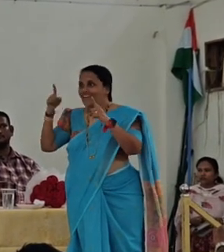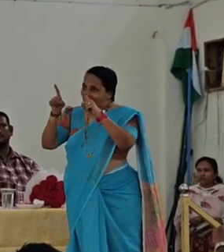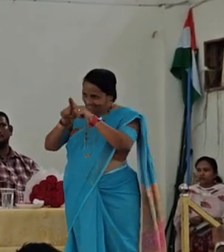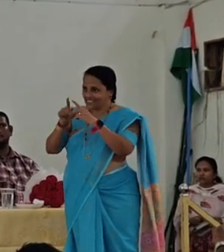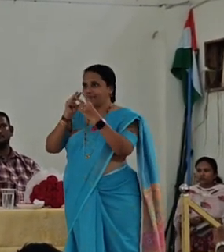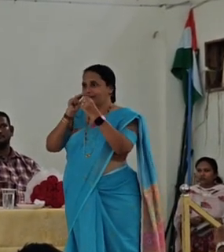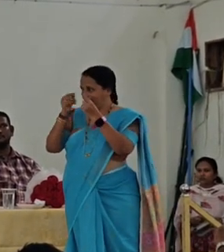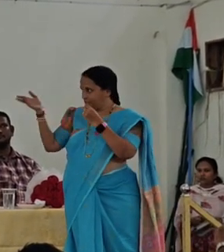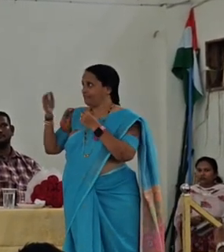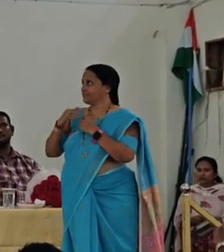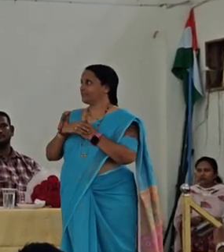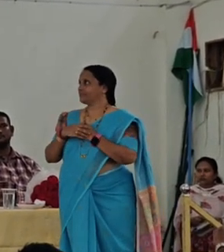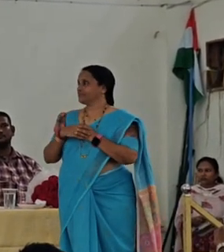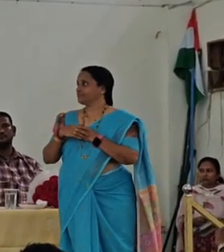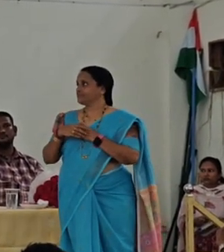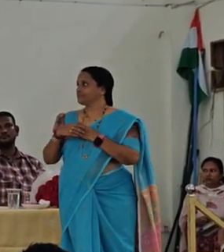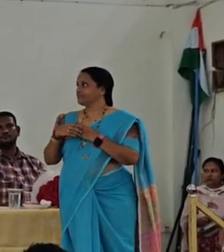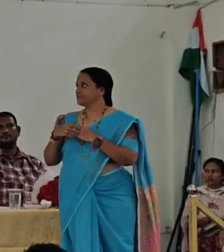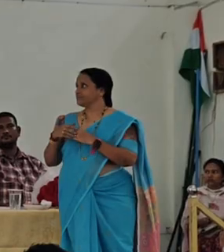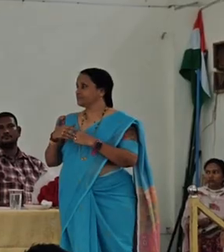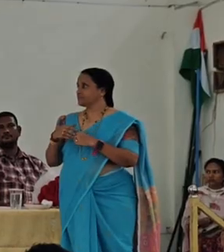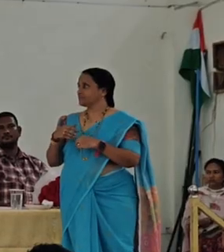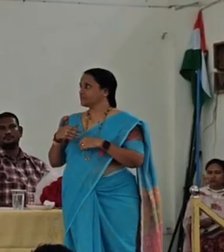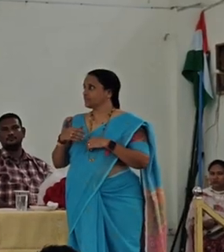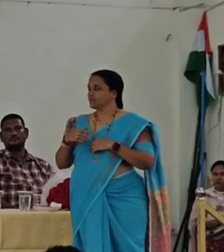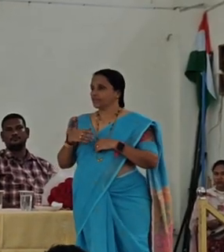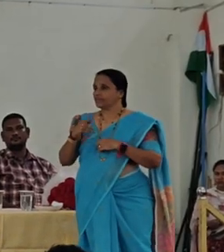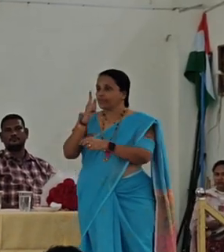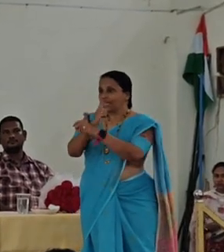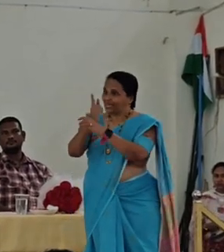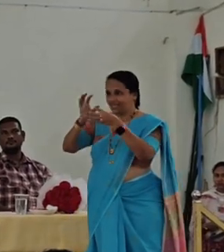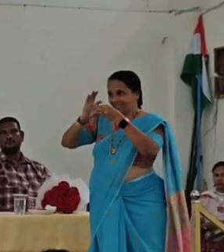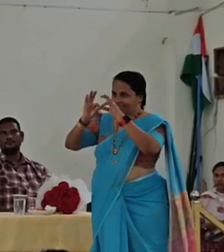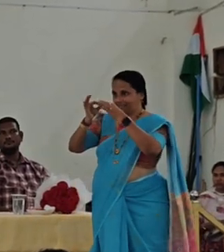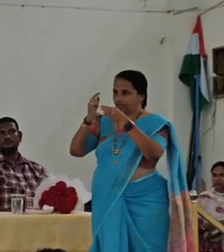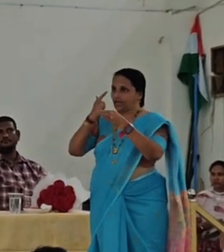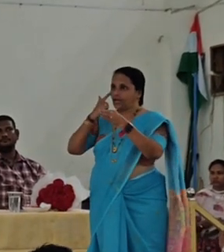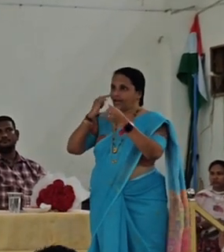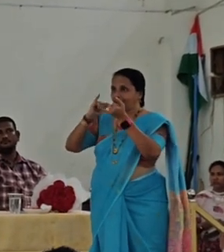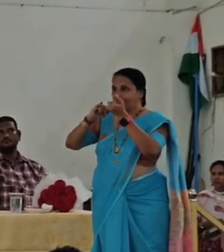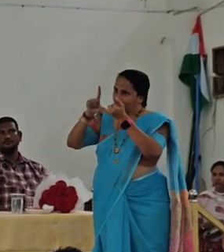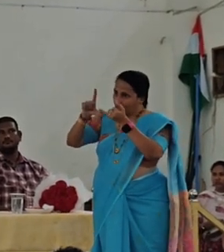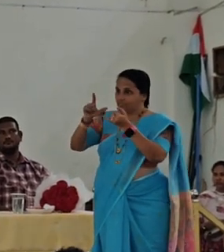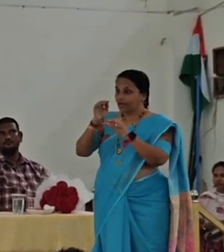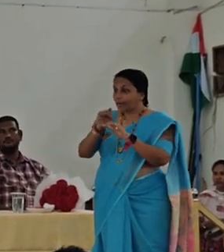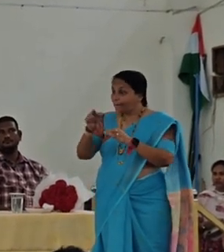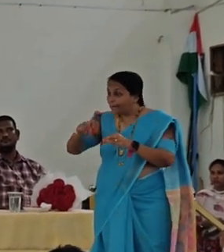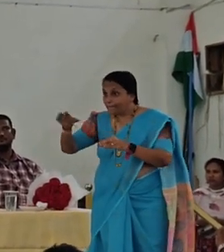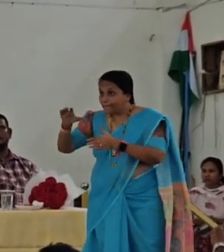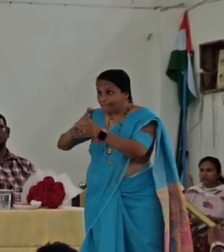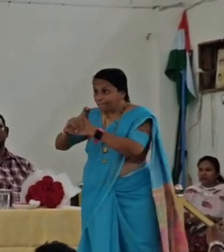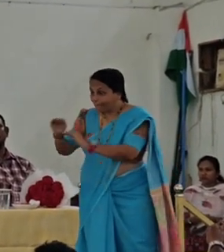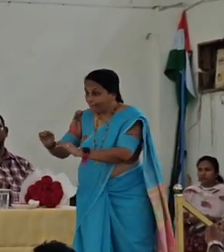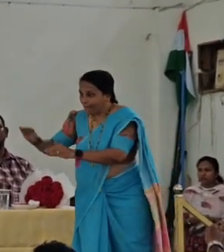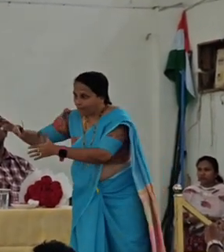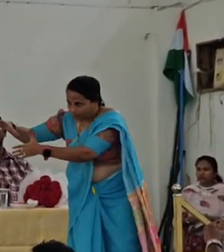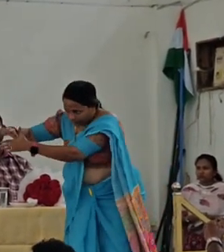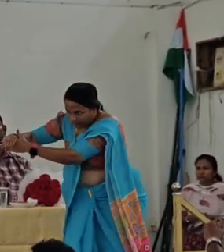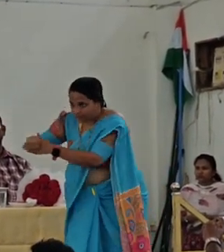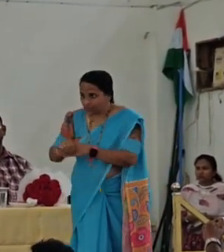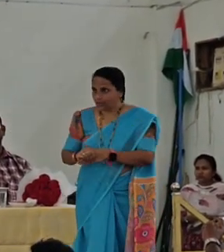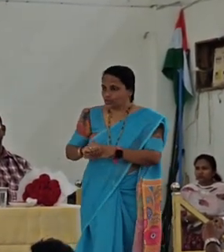ఒక చెప్పడం జరిగింది. ఈ టీచర్స్ ఎవరైతే ఉన్నారో వాళ్ళు ఆ పిల్లల యొక్క బదిర విద్యార్థి